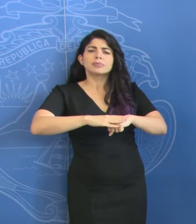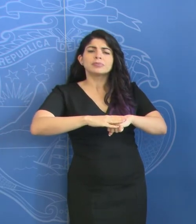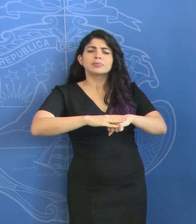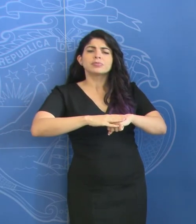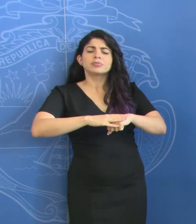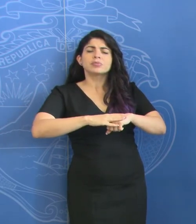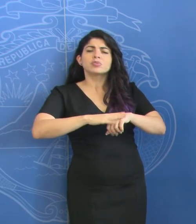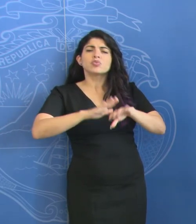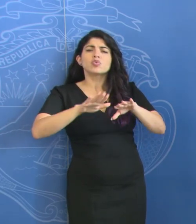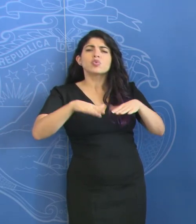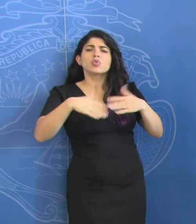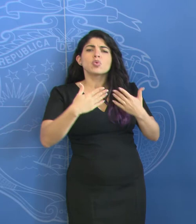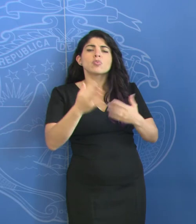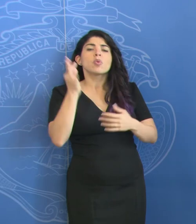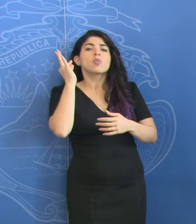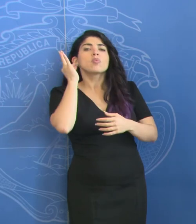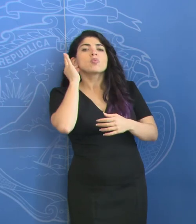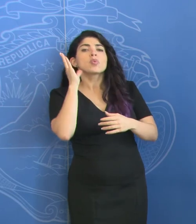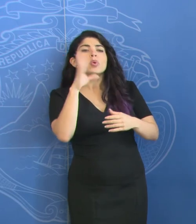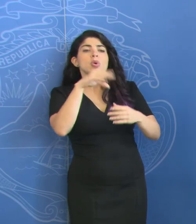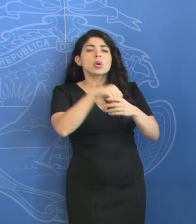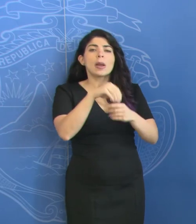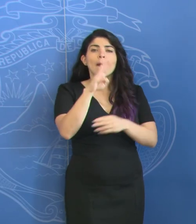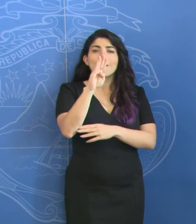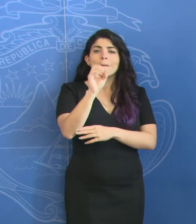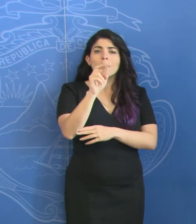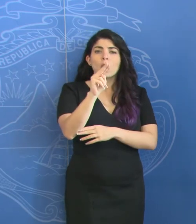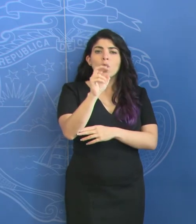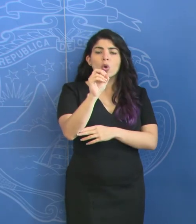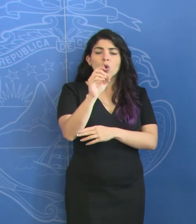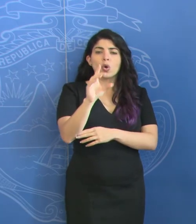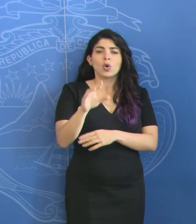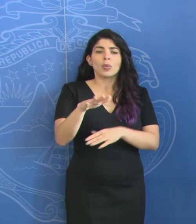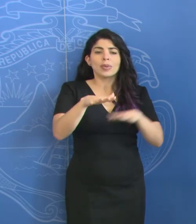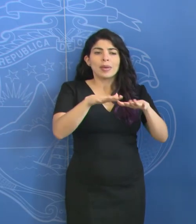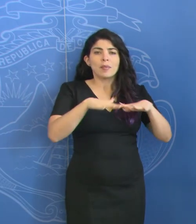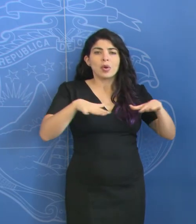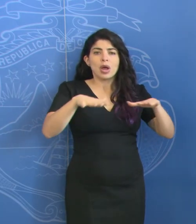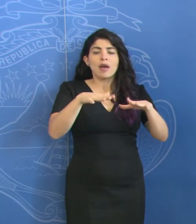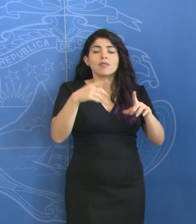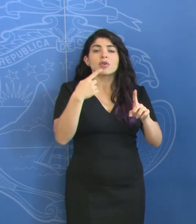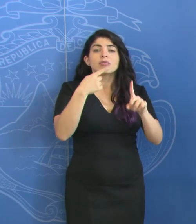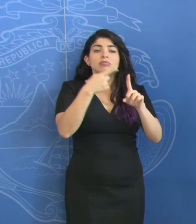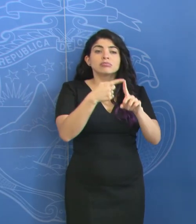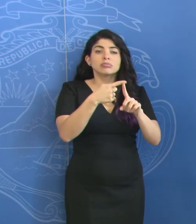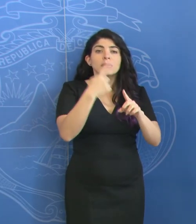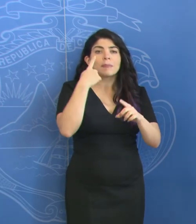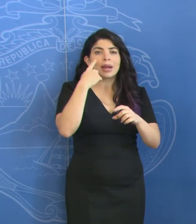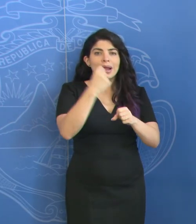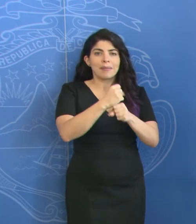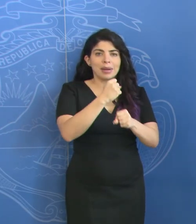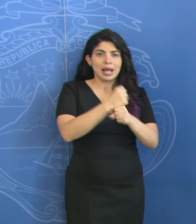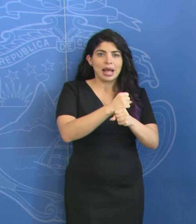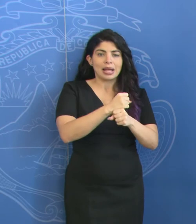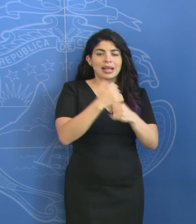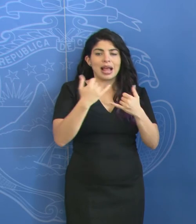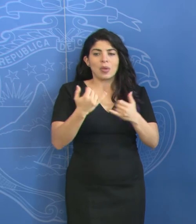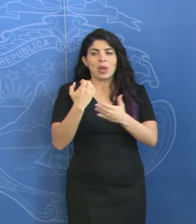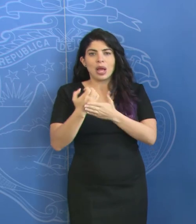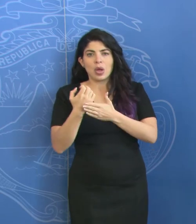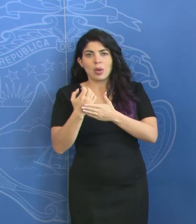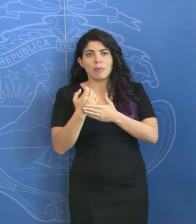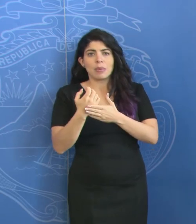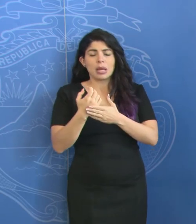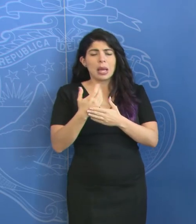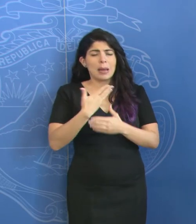cómo incorporar a la mujer al bono demográfico en el mercado laboral, ¿verdad? Y toda la economía del cuidado. Creo que el presidente dijo que eso